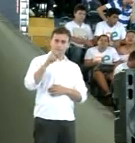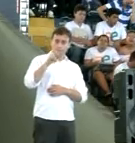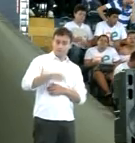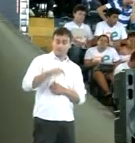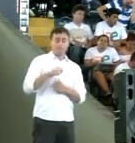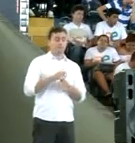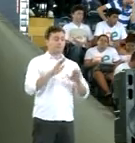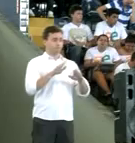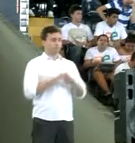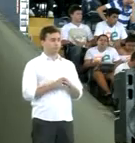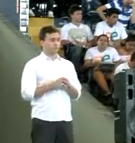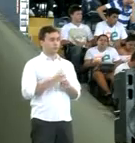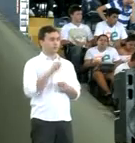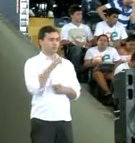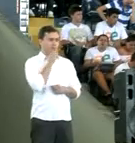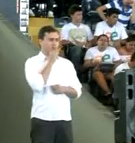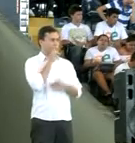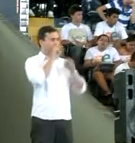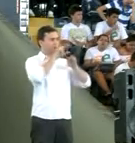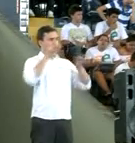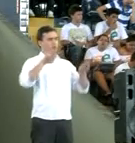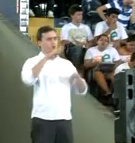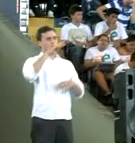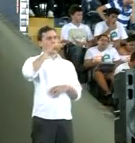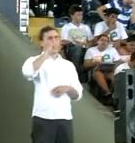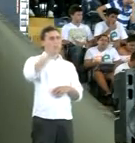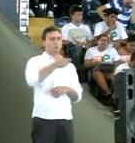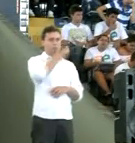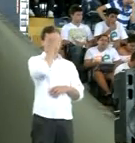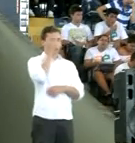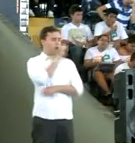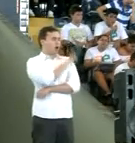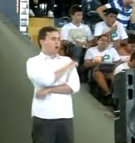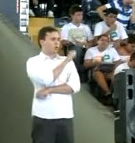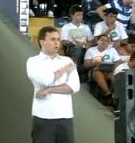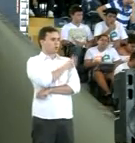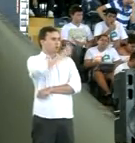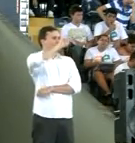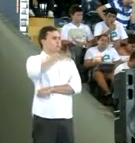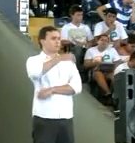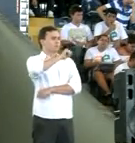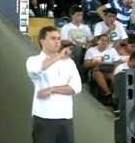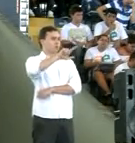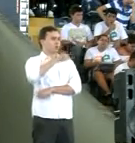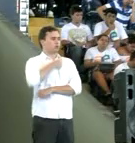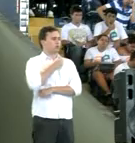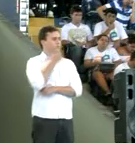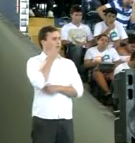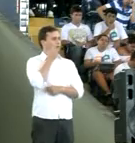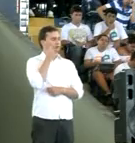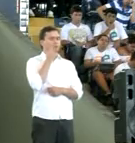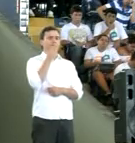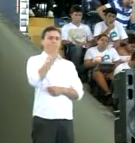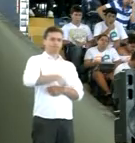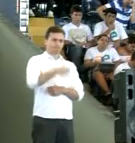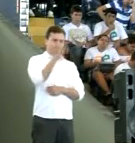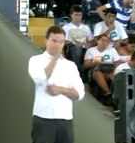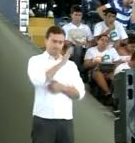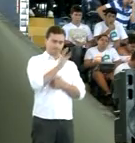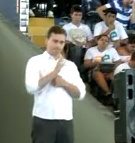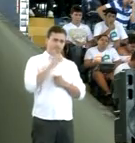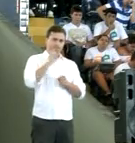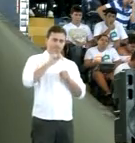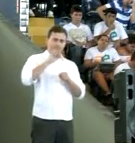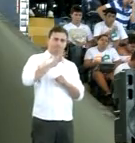dentro do ginásio como esse, assistindo aula no domingo à tarde, eu tenho certeza que a educação no nosso país ainda tem salvação. Porque